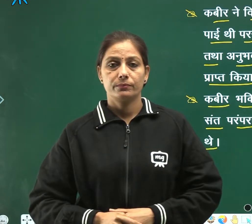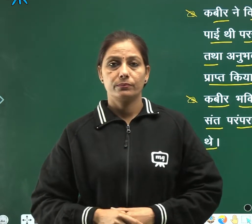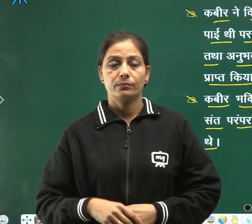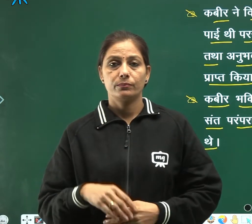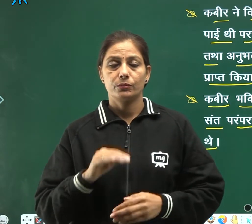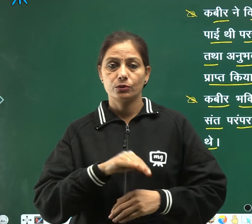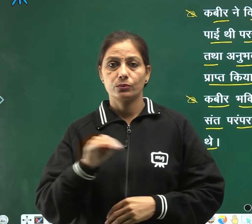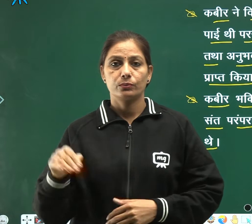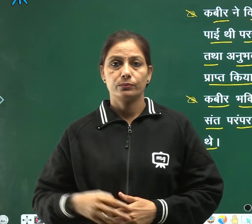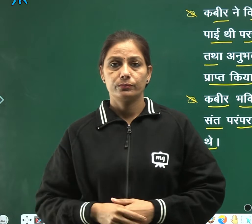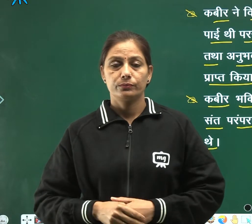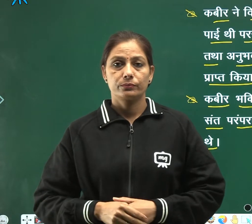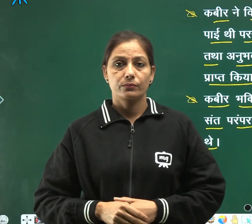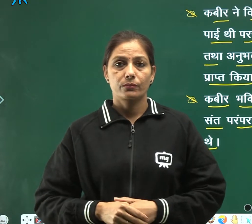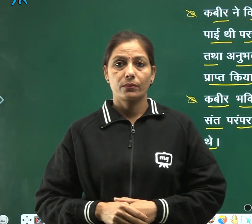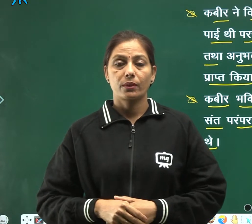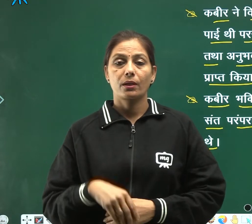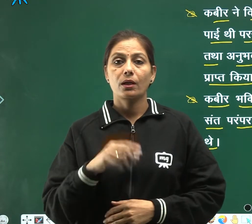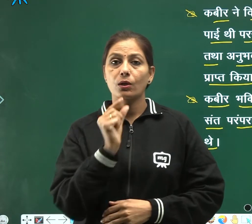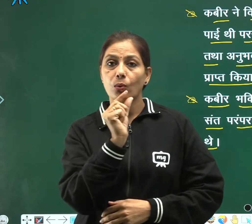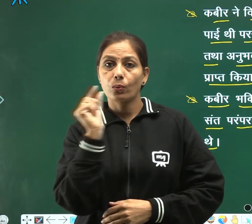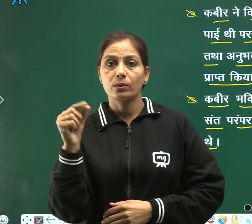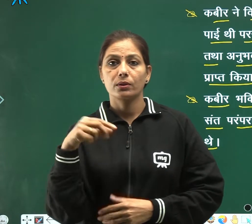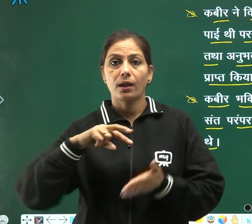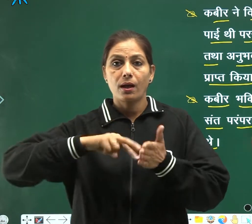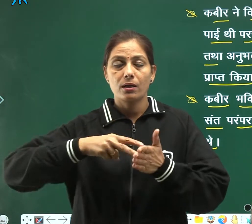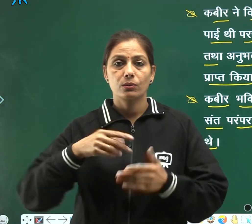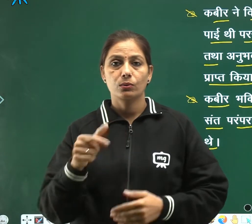बच्चों, निर्गुण का अर्थ होता है